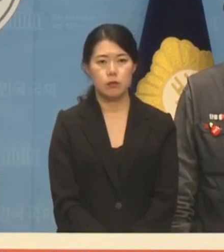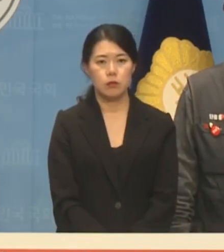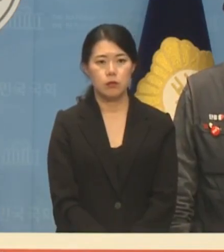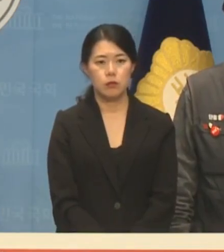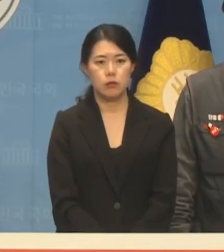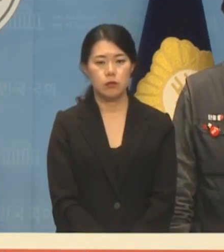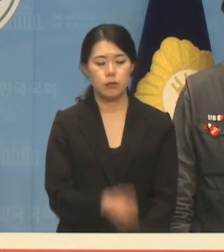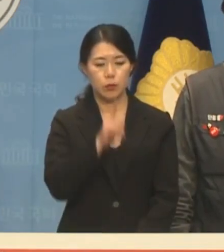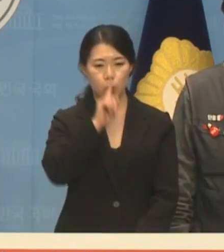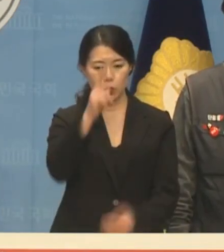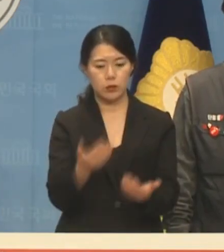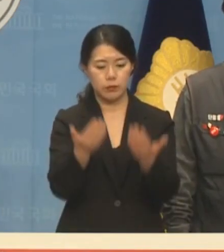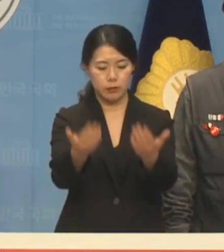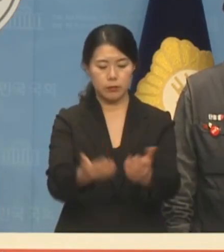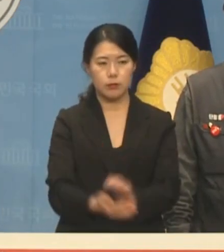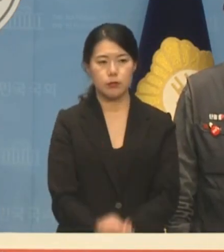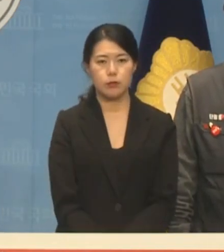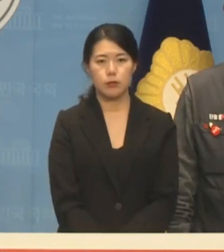경과 보도를 말씀드리겠습니다.